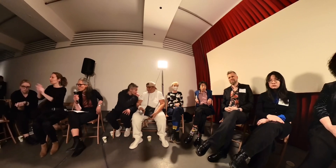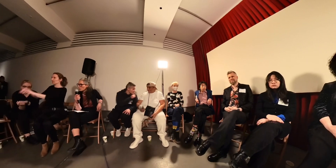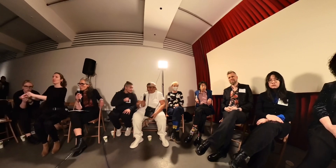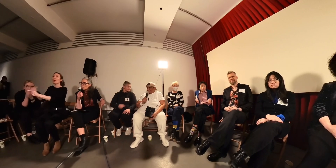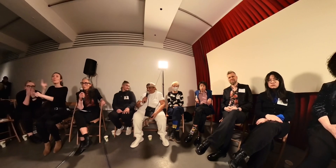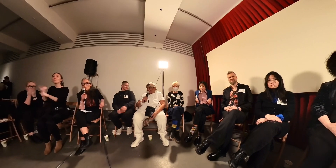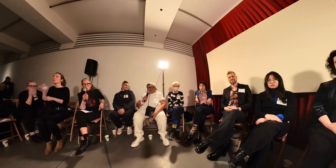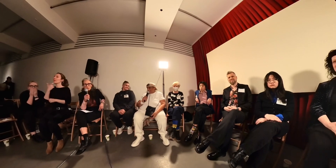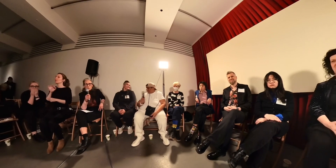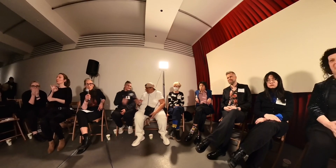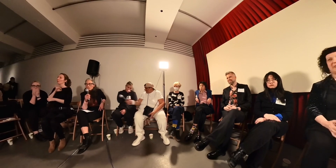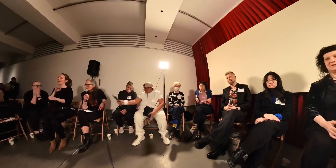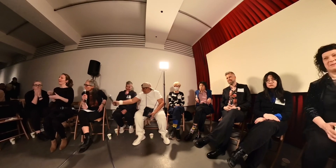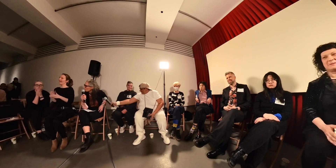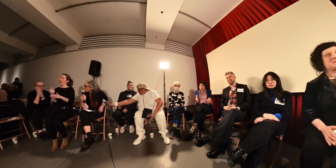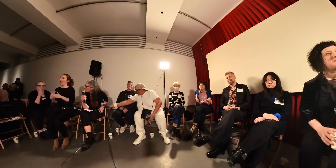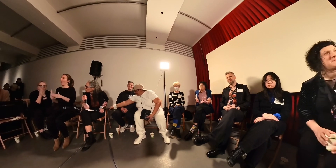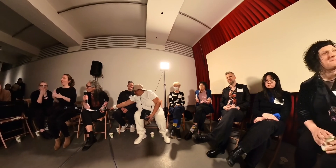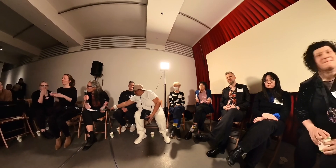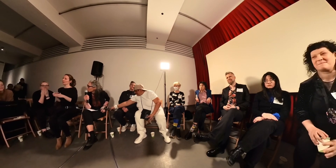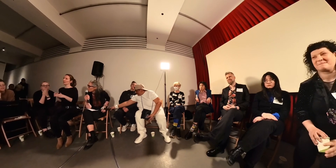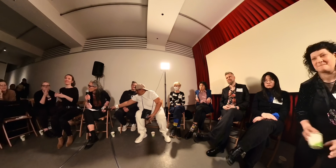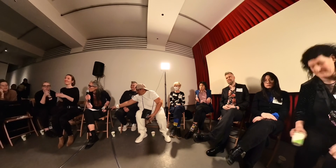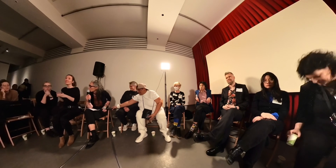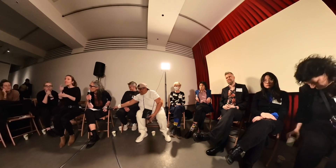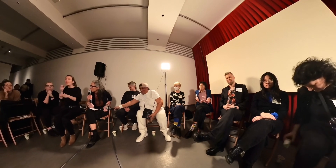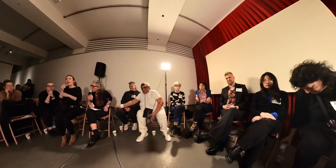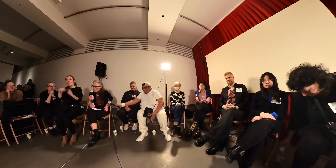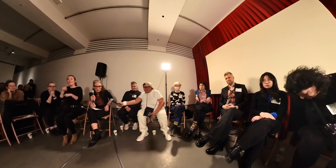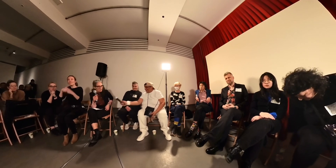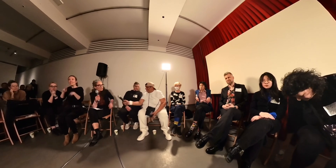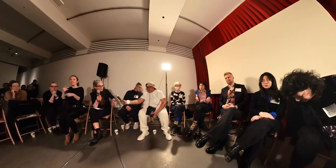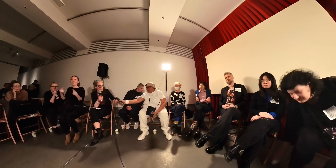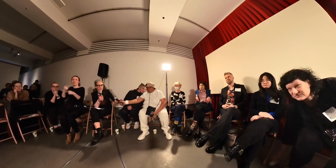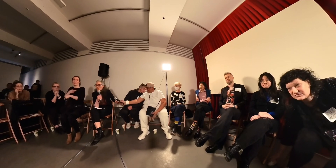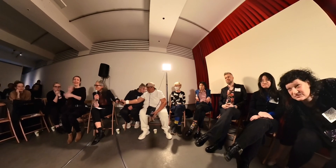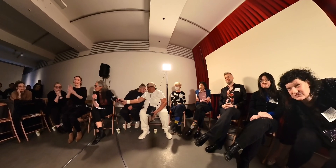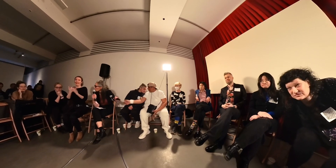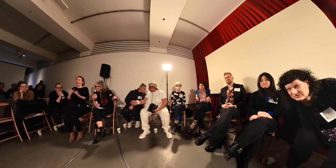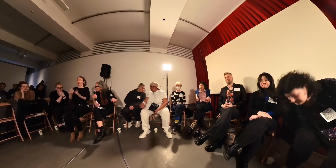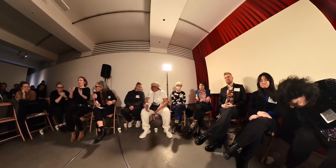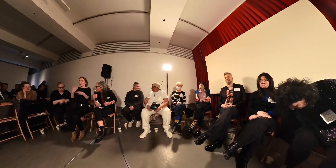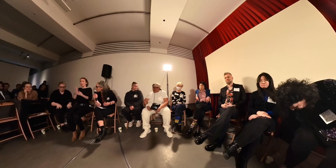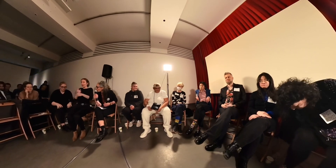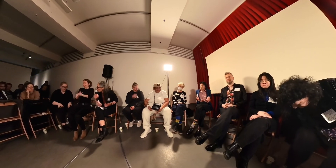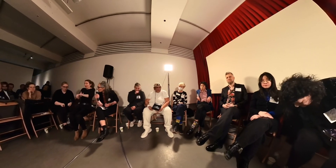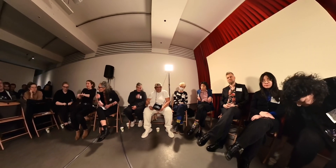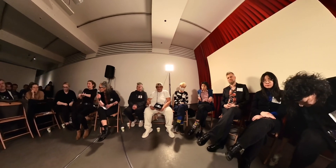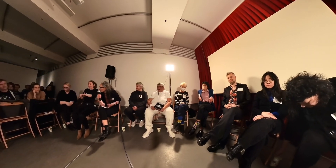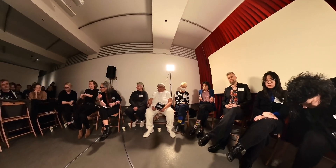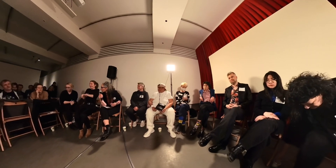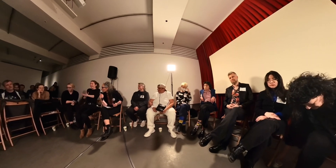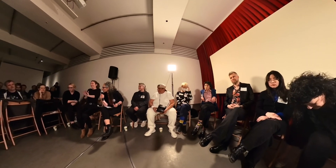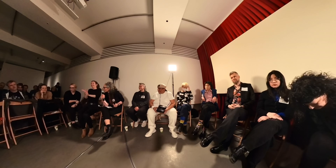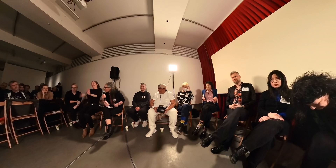všemu, co bychom mohli povídat, ale asi bych dala teďka taky prostor dotazům z